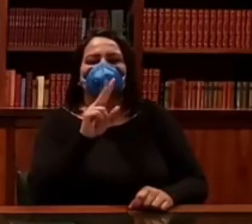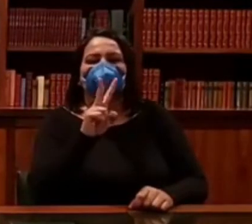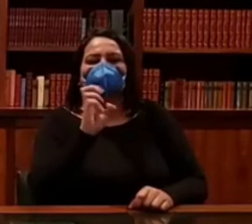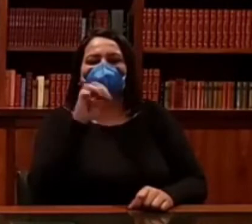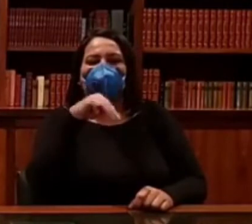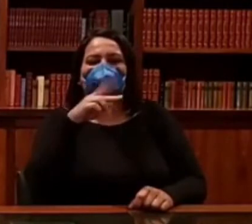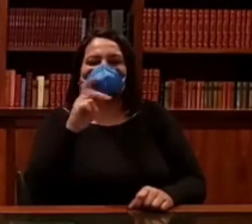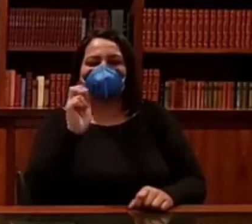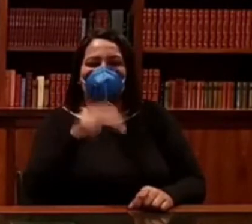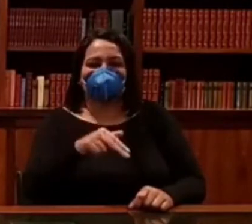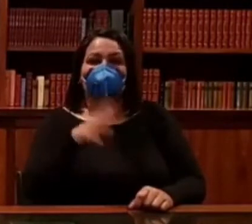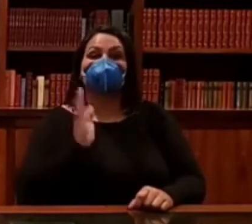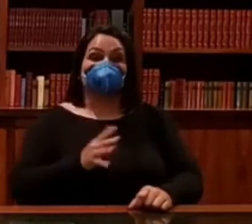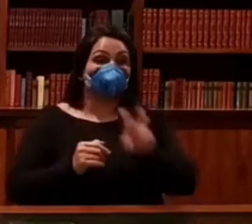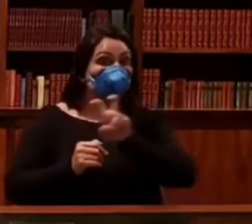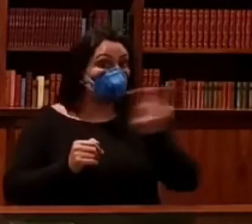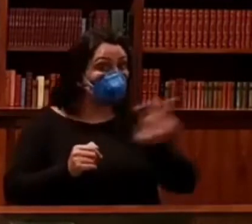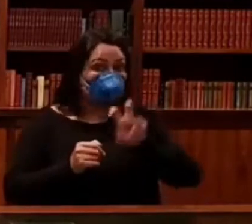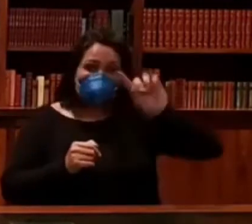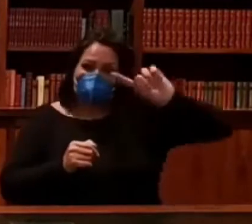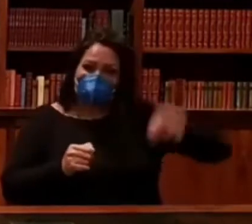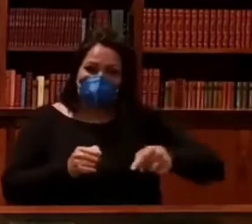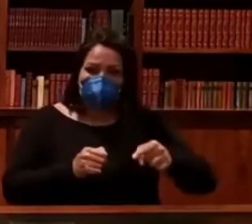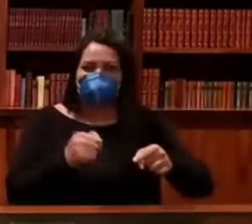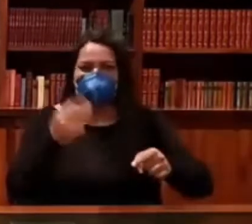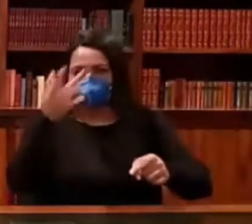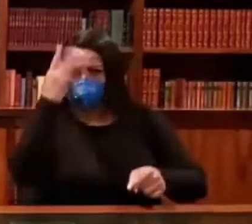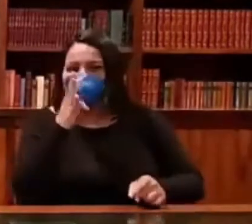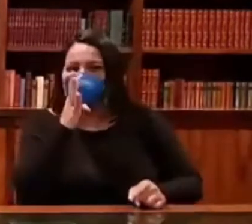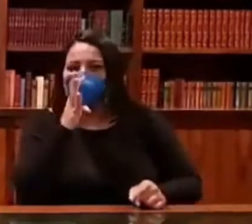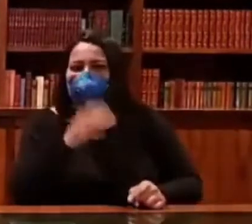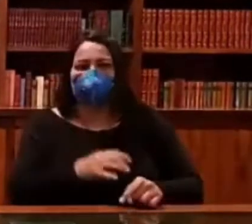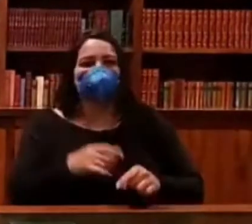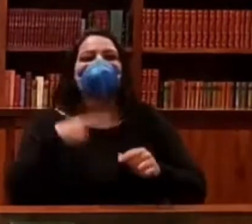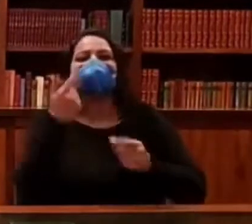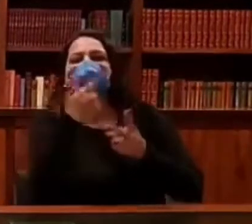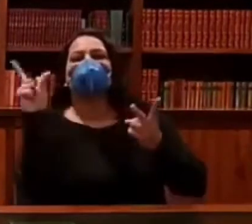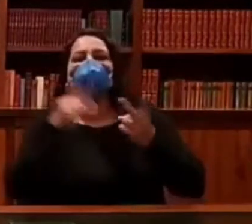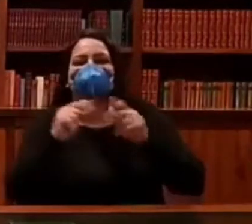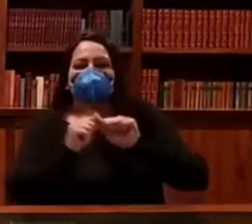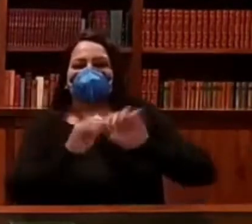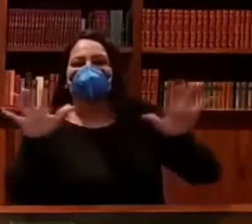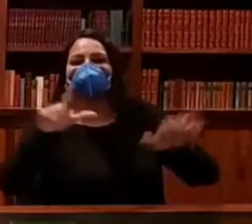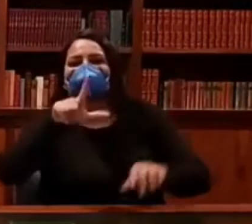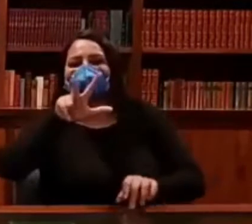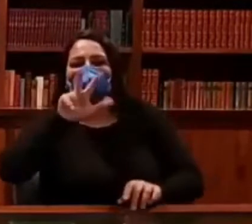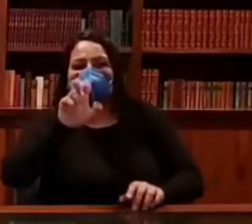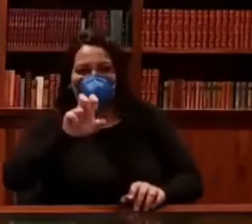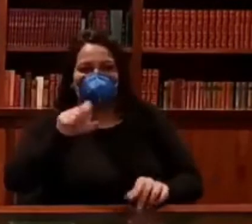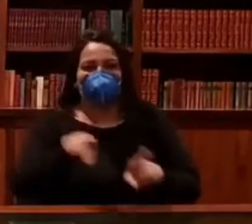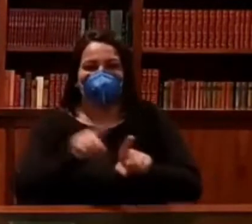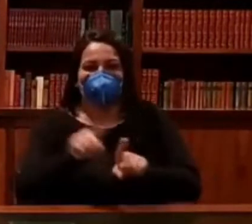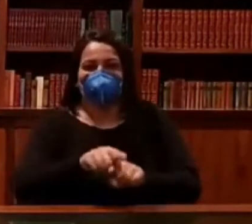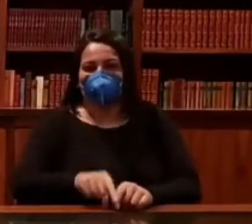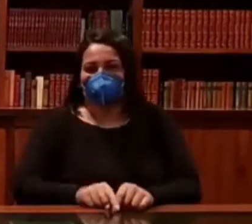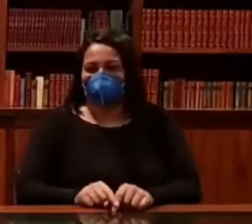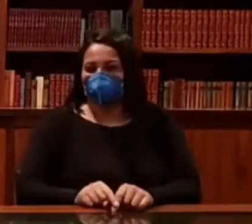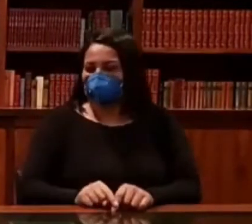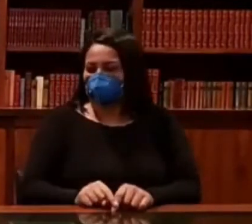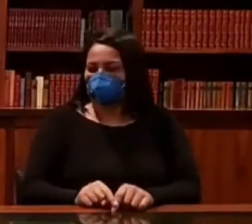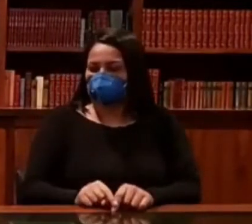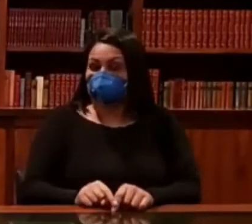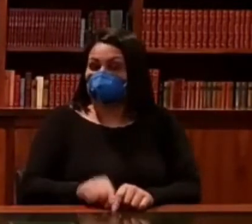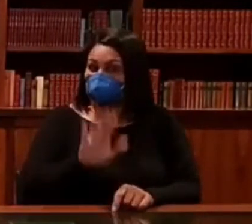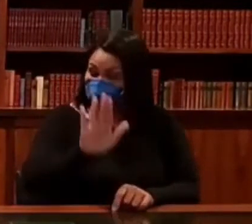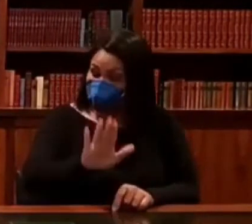Nossa, está 55 mil ao vivo. 55 mil ao vivo, nossa. A Jovem Pan está transmitindo também hoje, não? Tá. Bem, vamos lá, Mandetta, vamos lá, Mandetta.